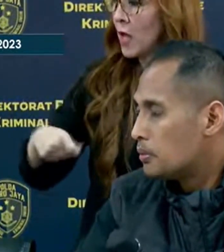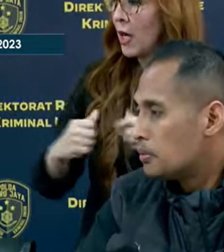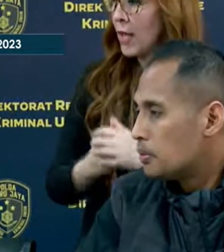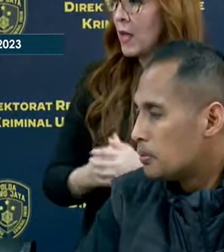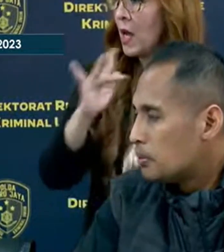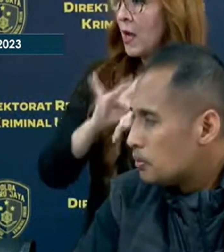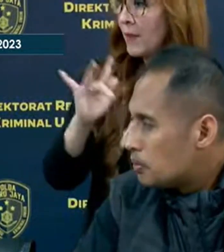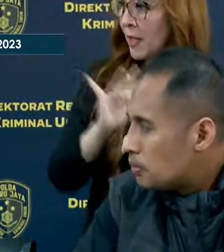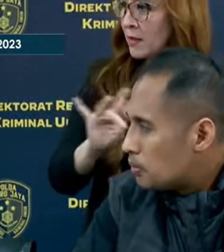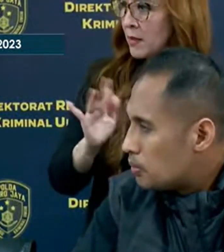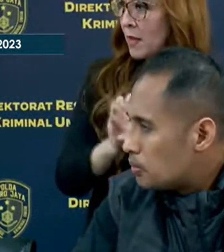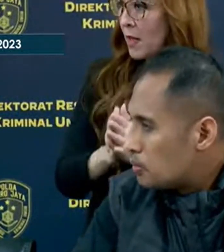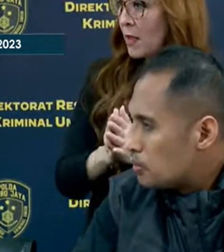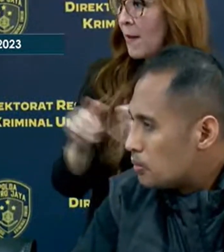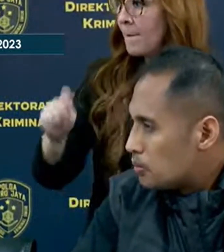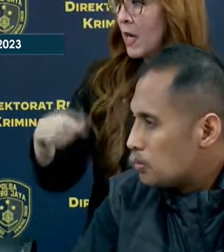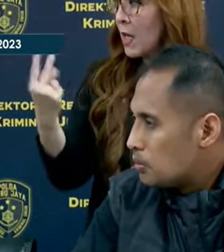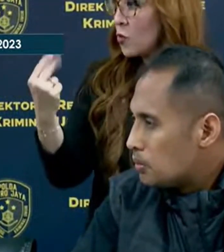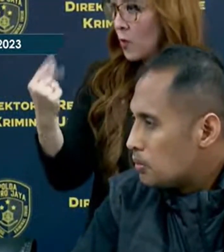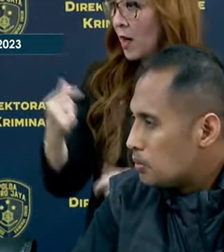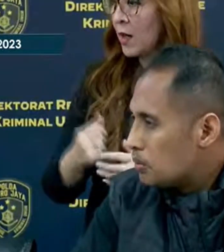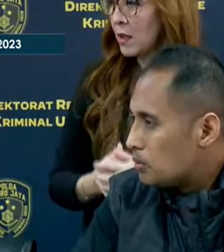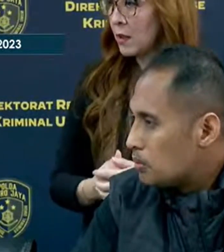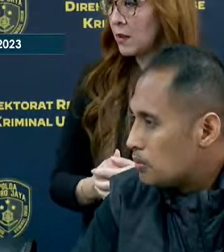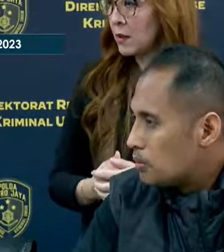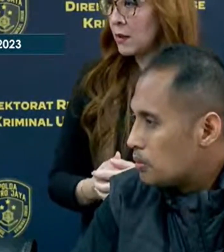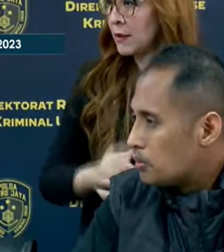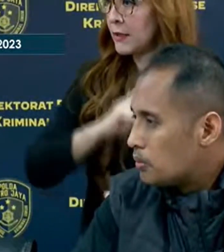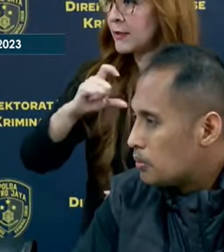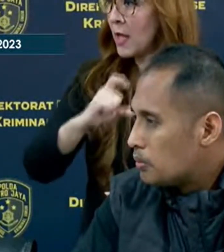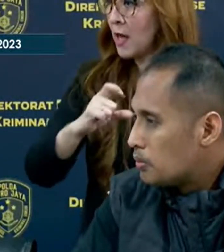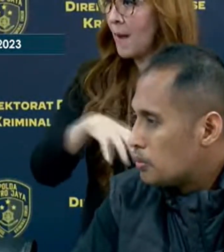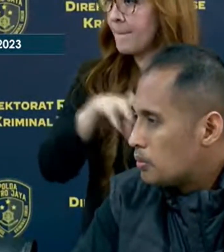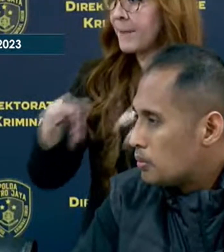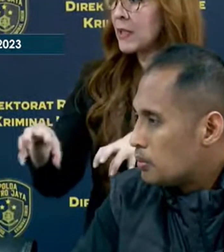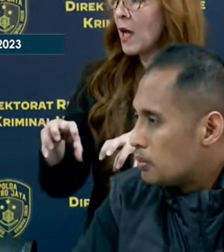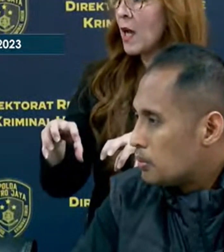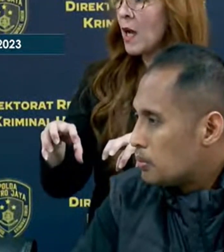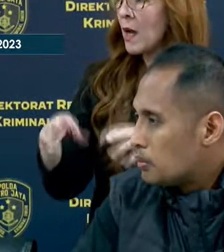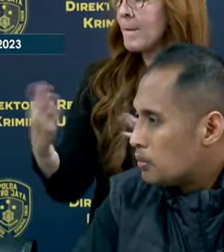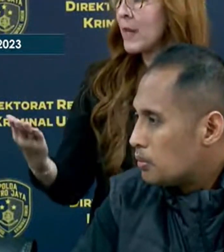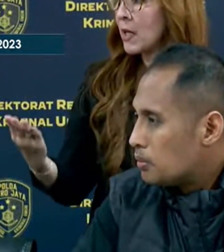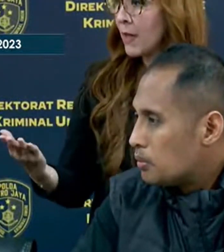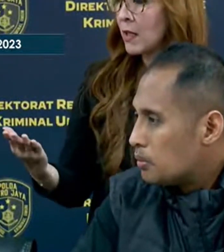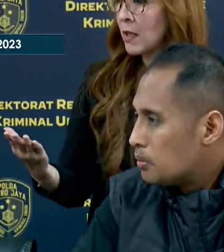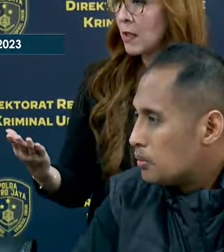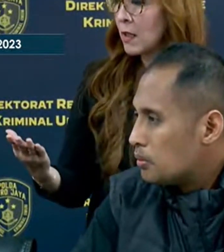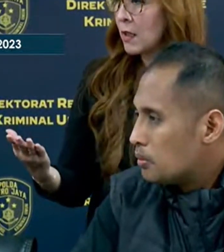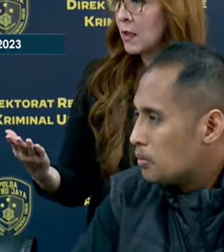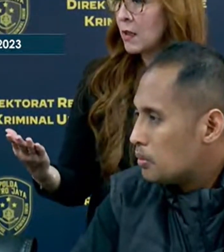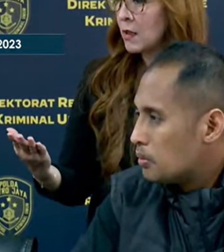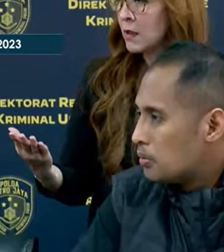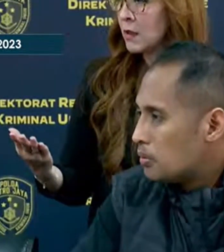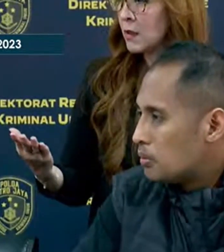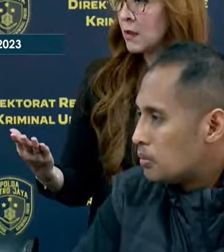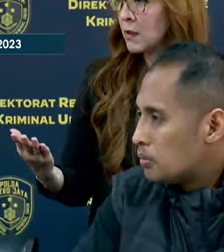sempat pakai uang juga kan Nah itu caranya dia berpindahkan dia tahu nih kalau di DPO itu gimana Pak sampai